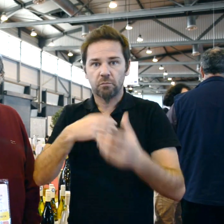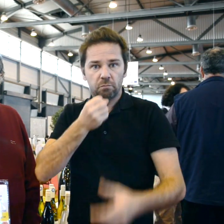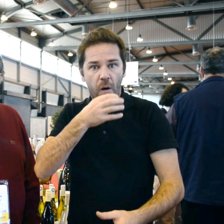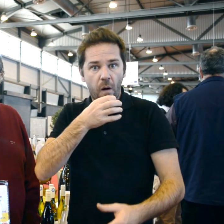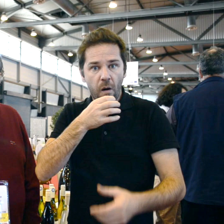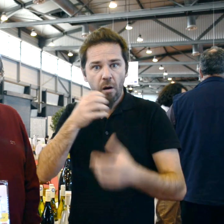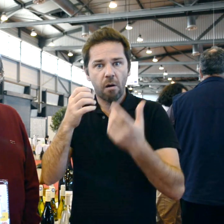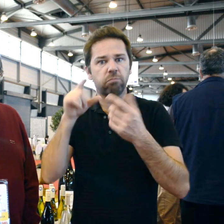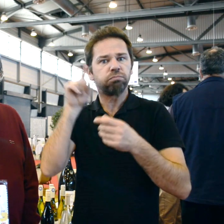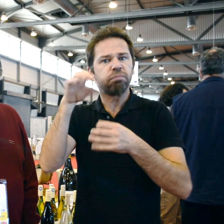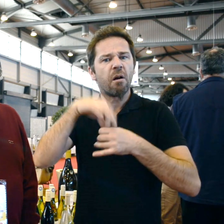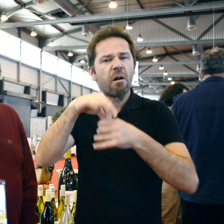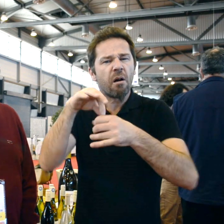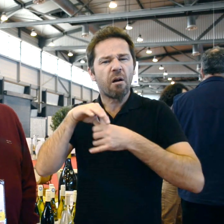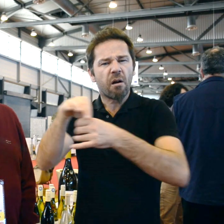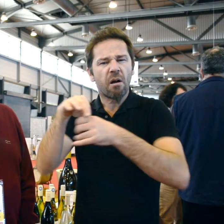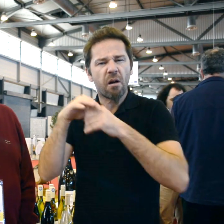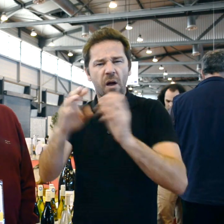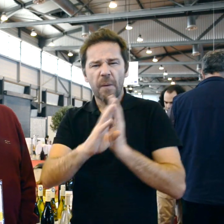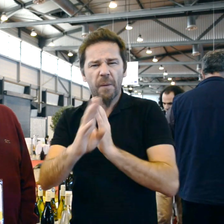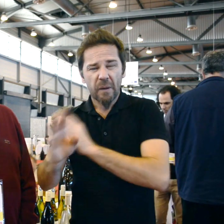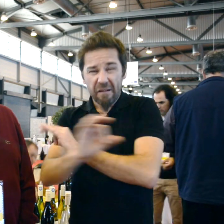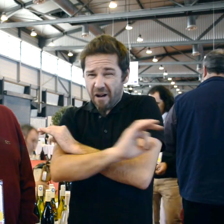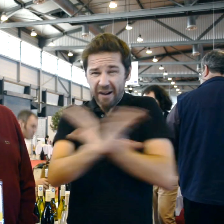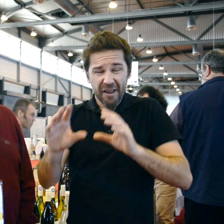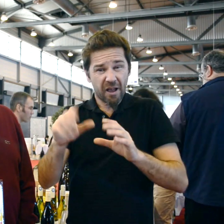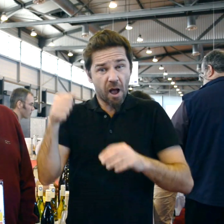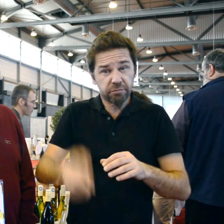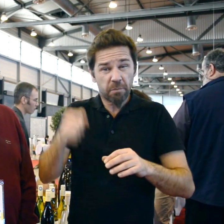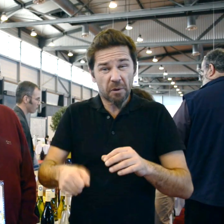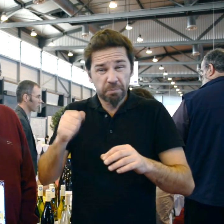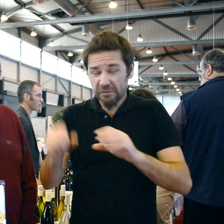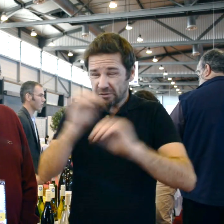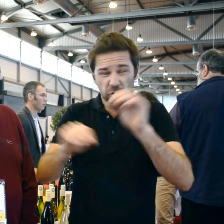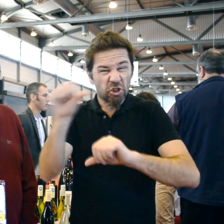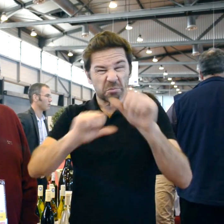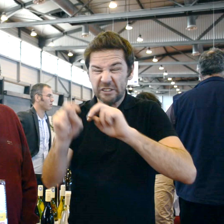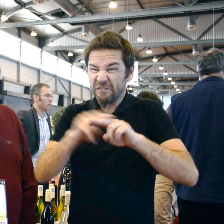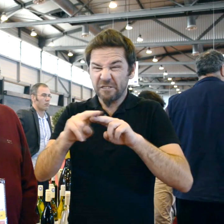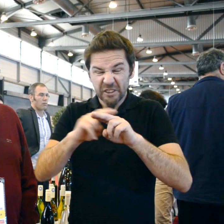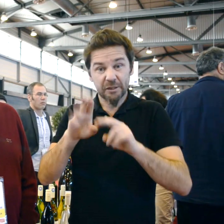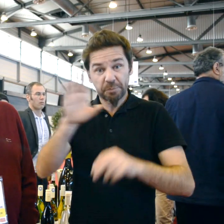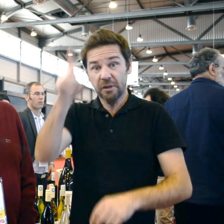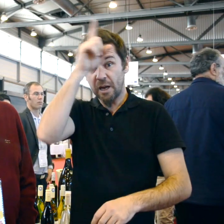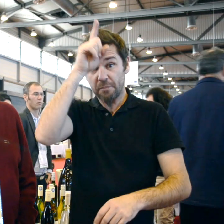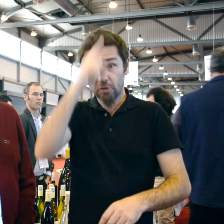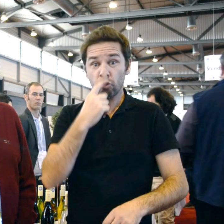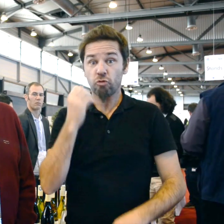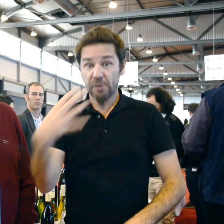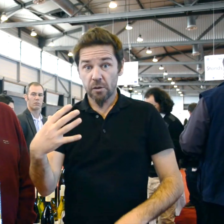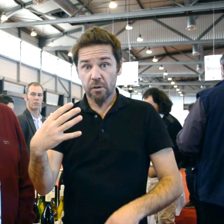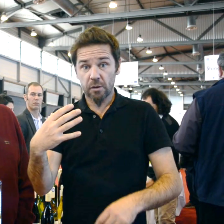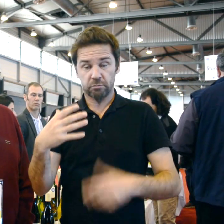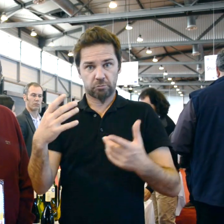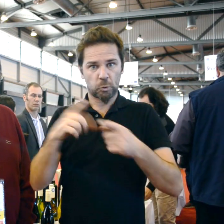voir des vignobles qui étaient complètement sans aucun traitement et en Allemagne. Et des vignobles de rouge et de blanc. Donc sur des variétés qu'on ne connaissait